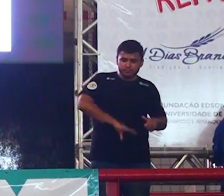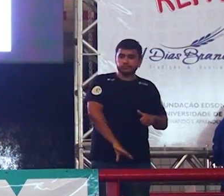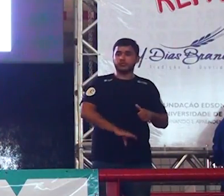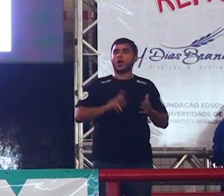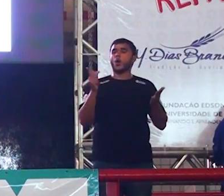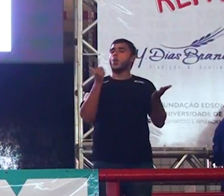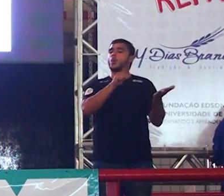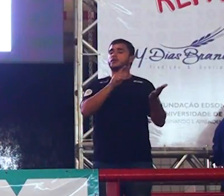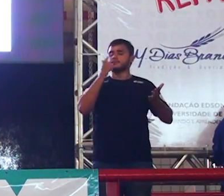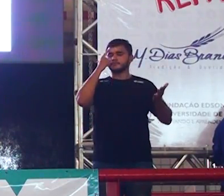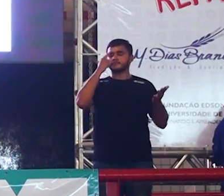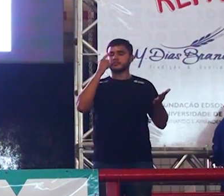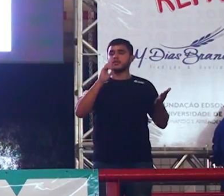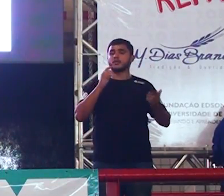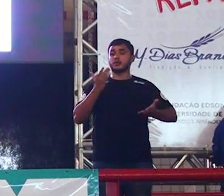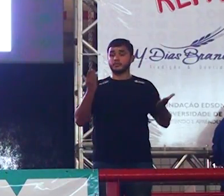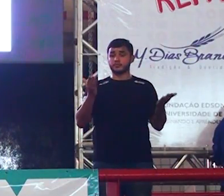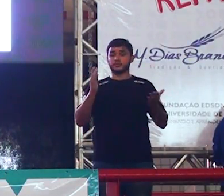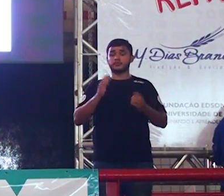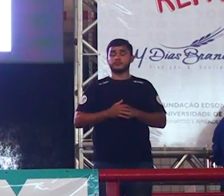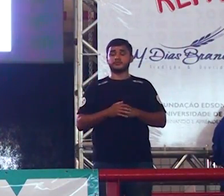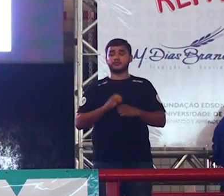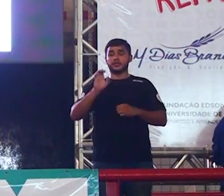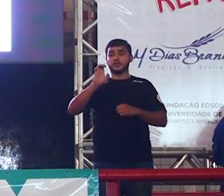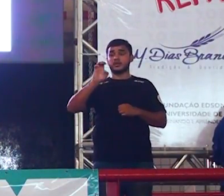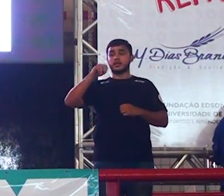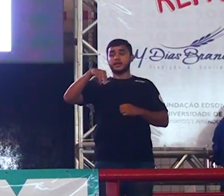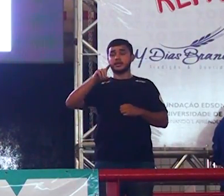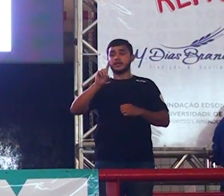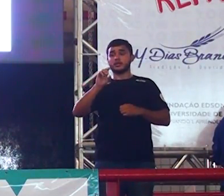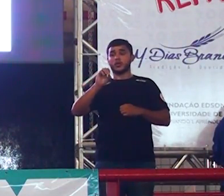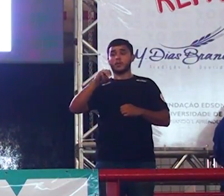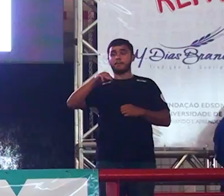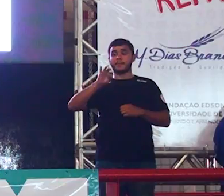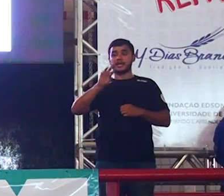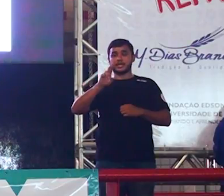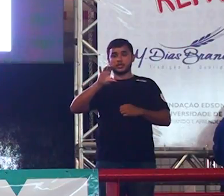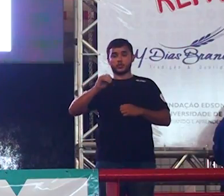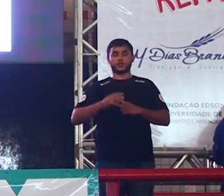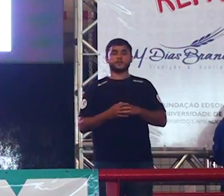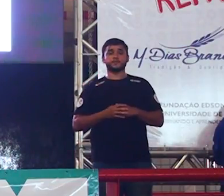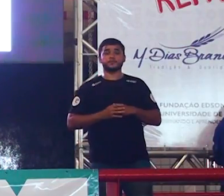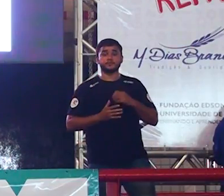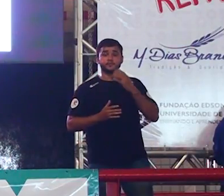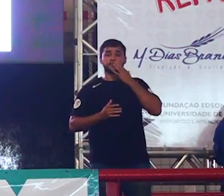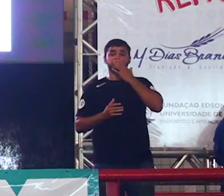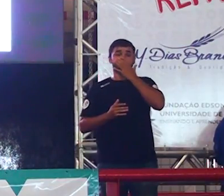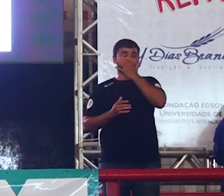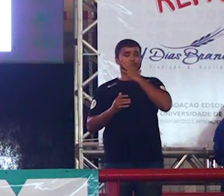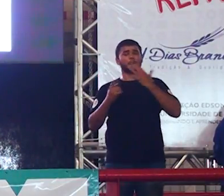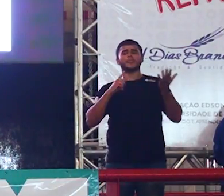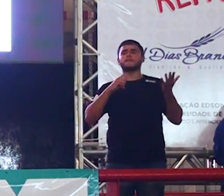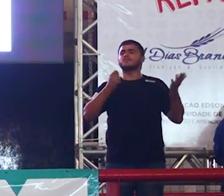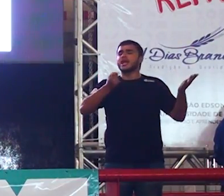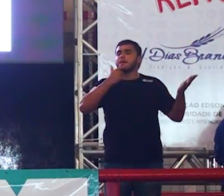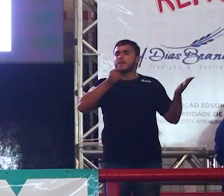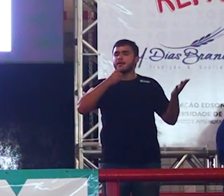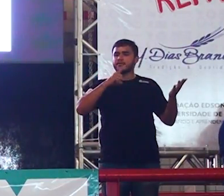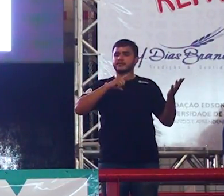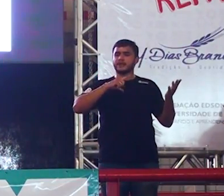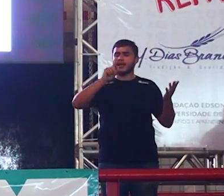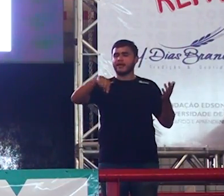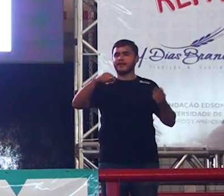descamação de uma estrutura chamada de endométrio, ok? É por isso que os remédios que se usam